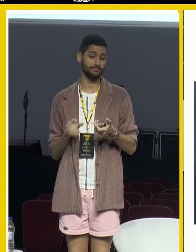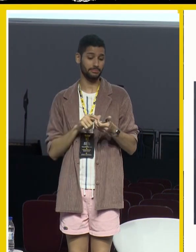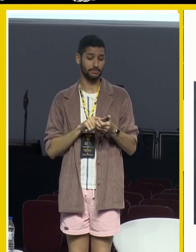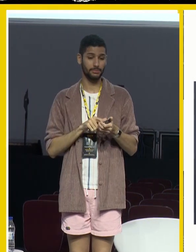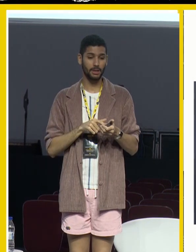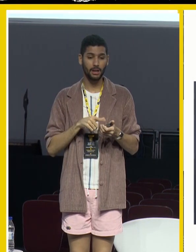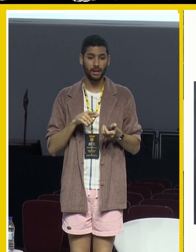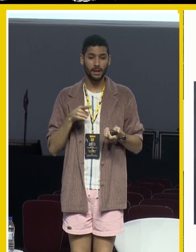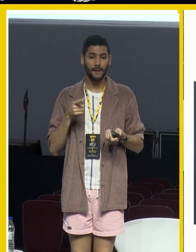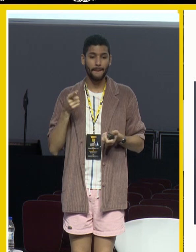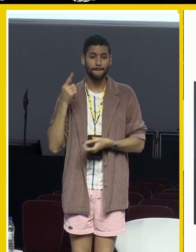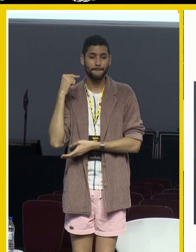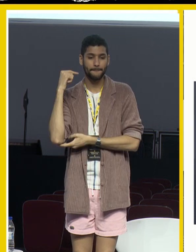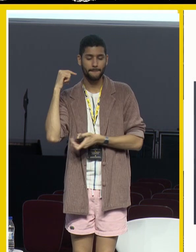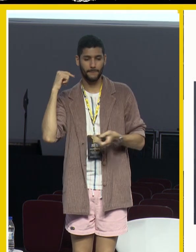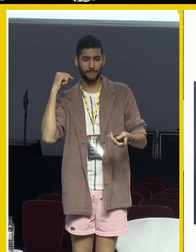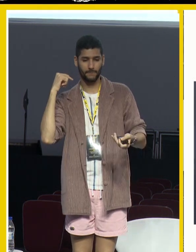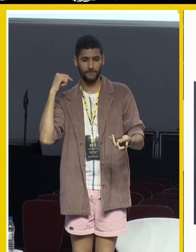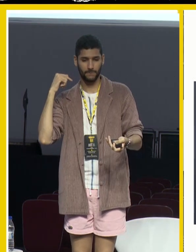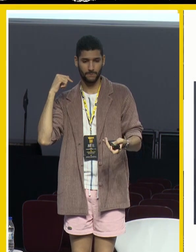tudo que estava passando